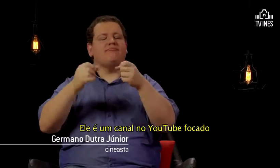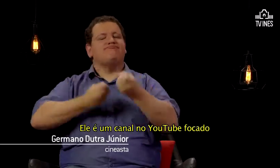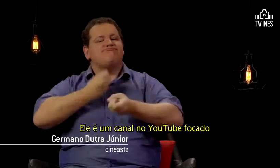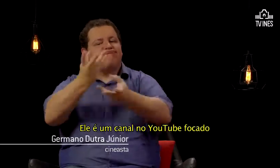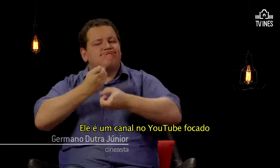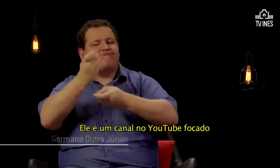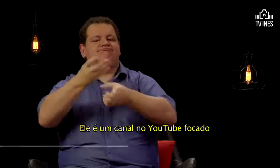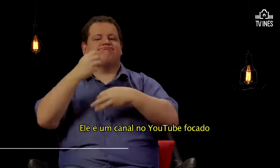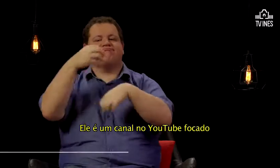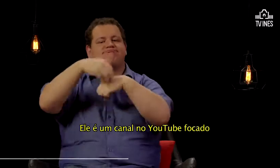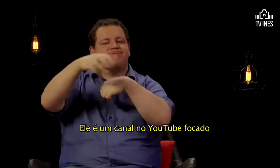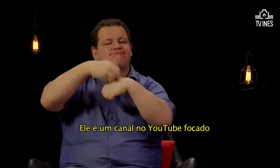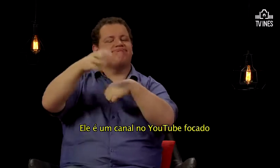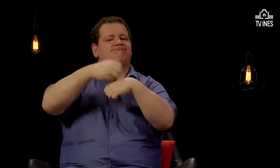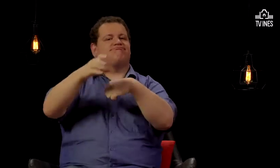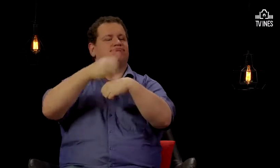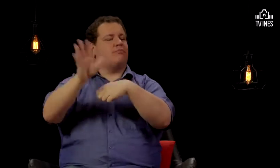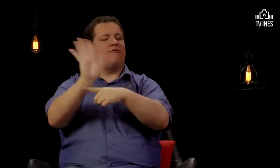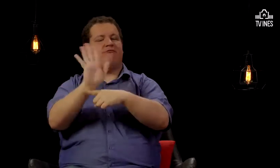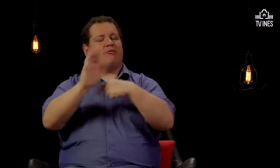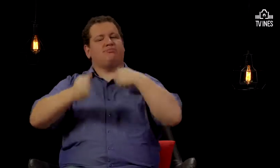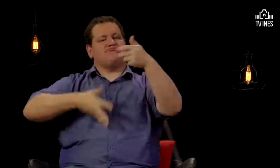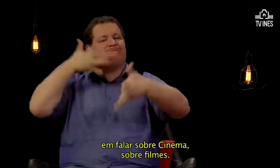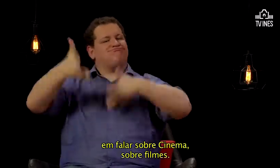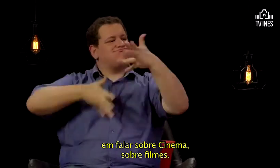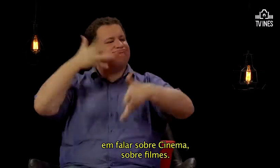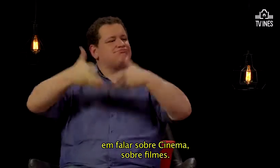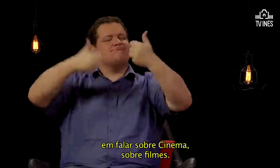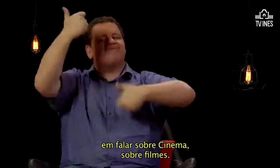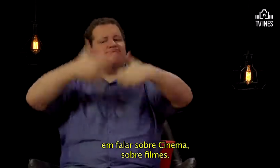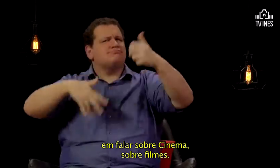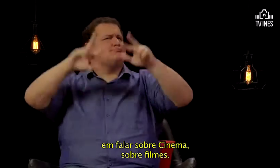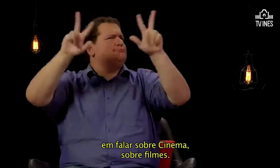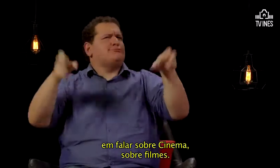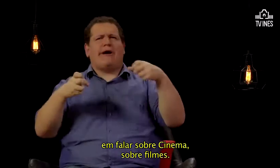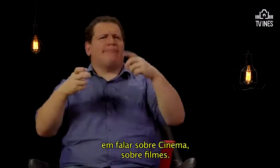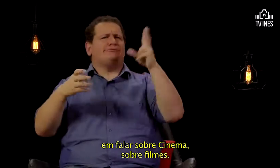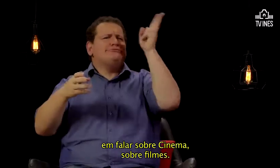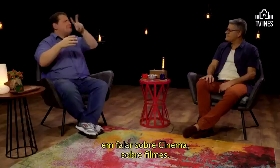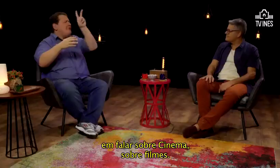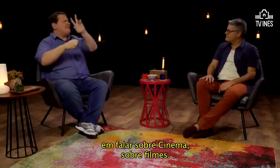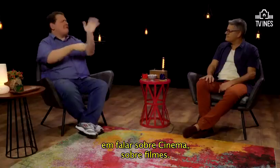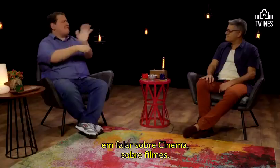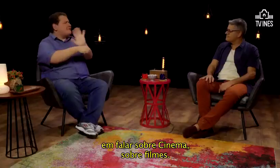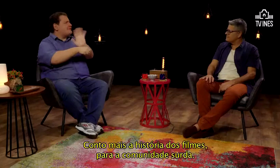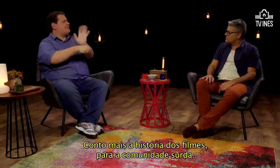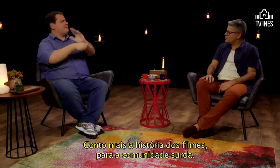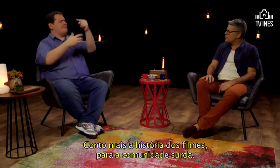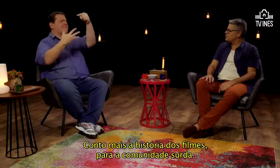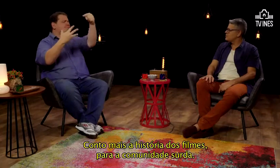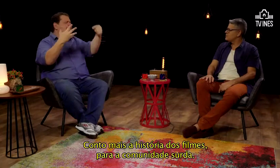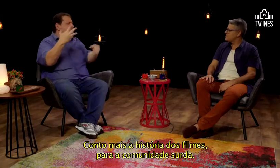no YouTube focado em... em falar sobre cinema, sobre filmes. Conto mais a história dos